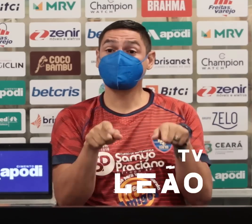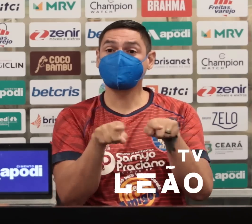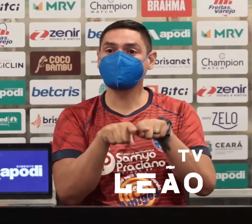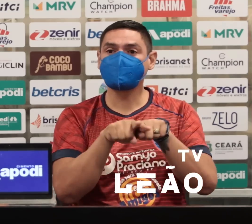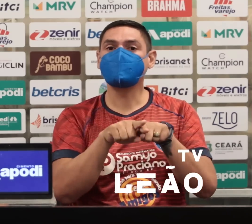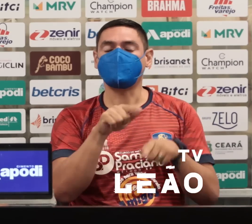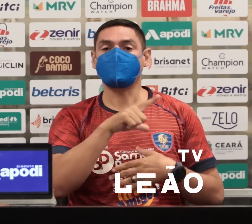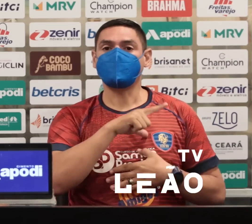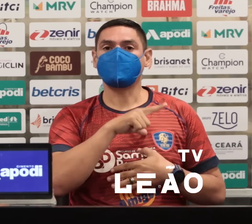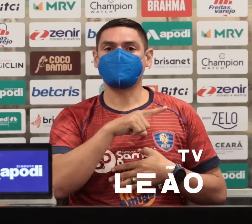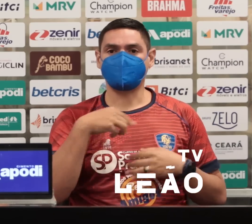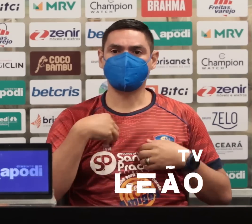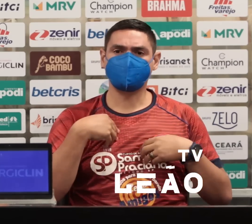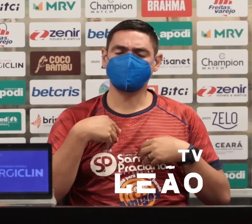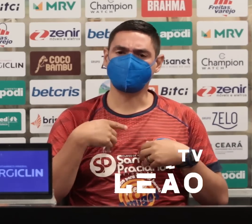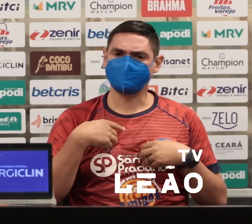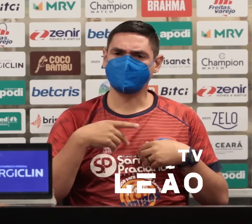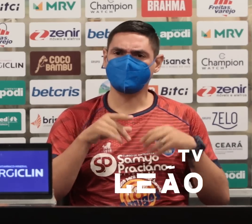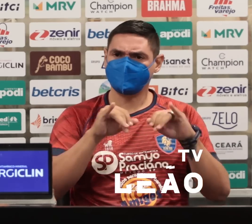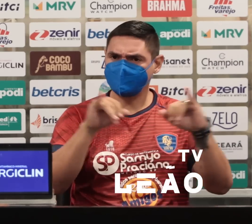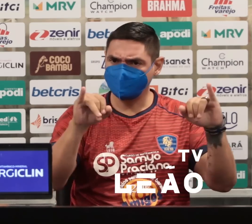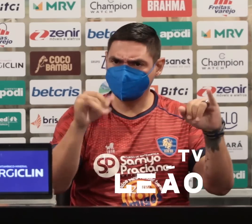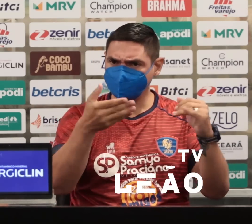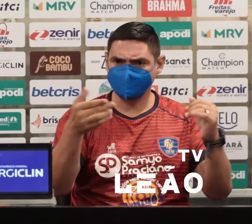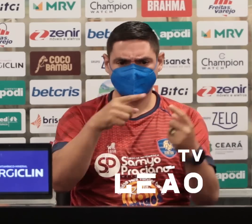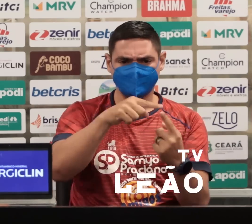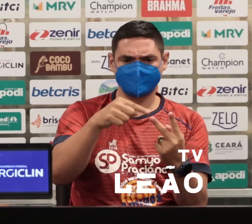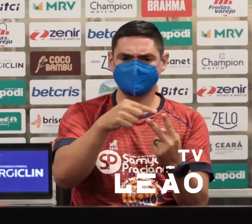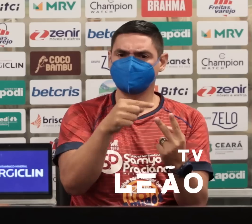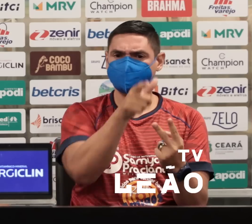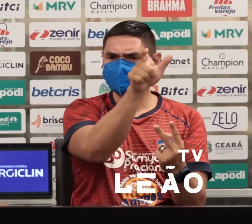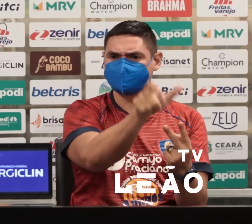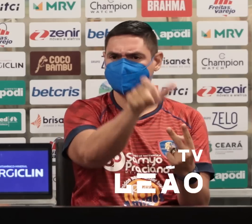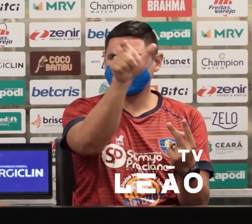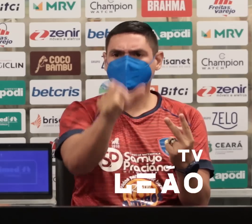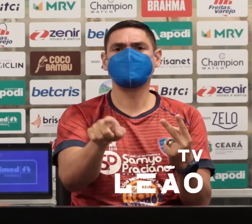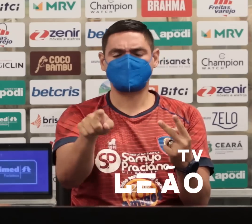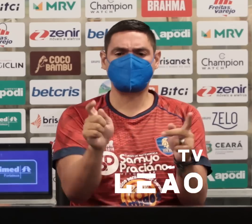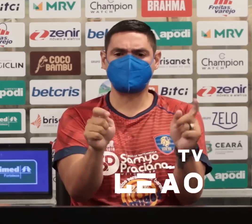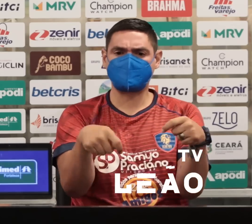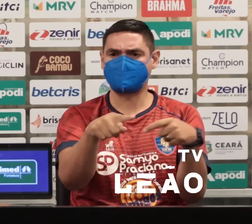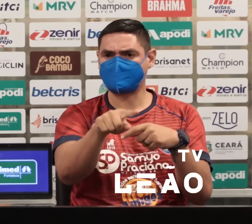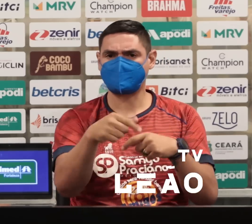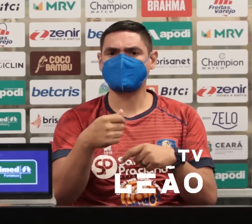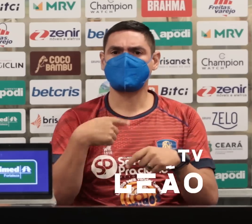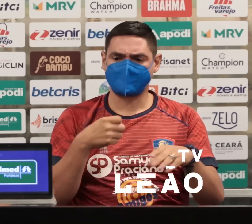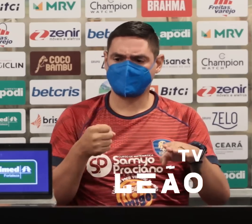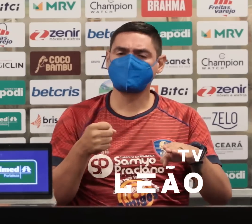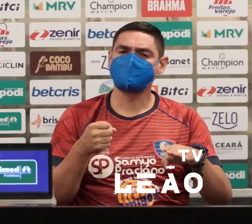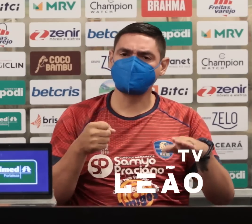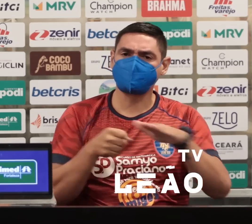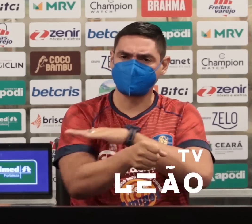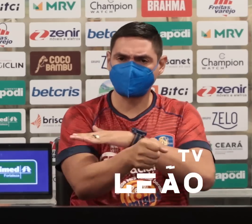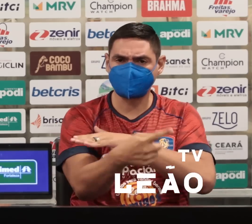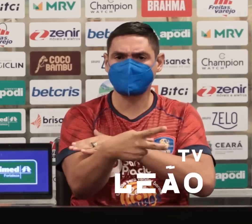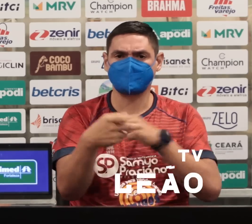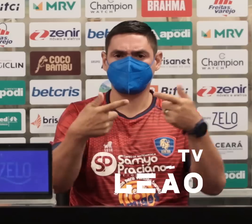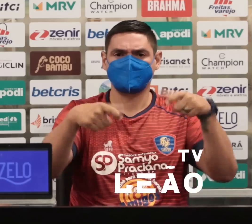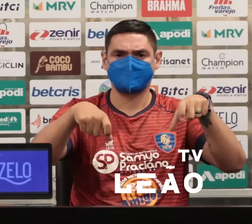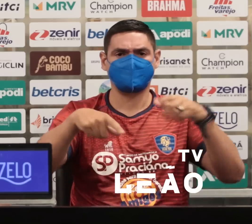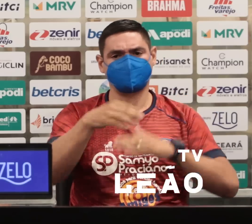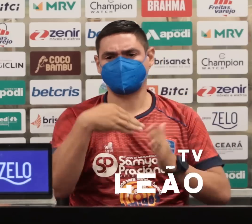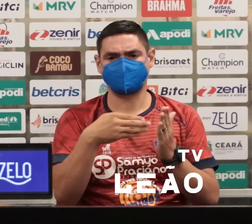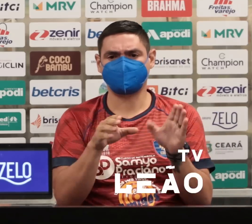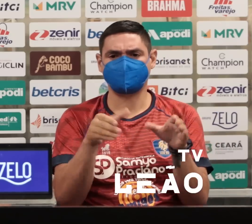También yo digo que son jugadores que yo voy a contar con ellos, ¿sí? Y con todos los jugadores de